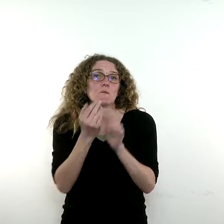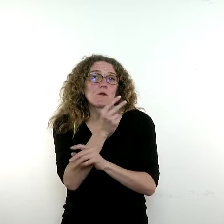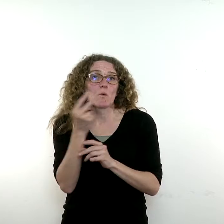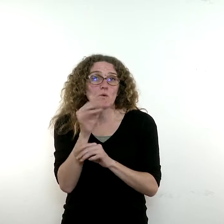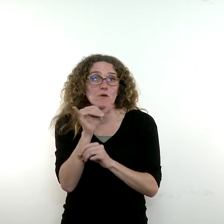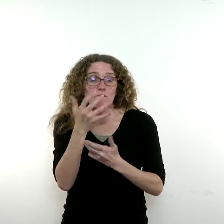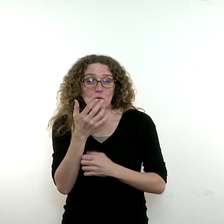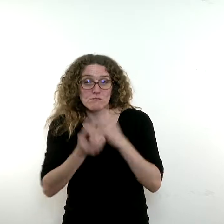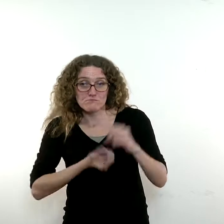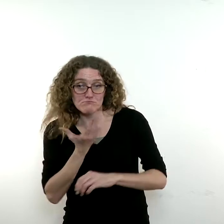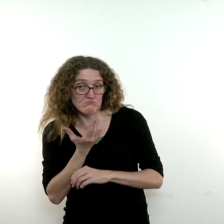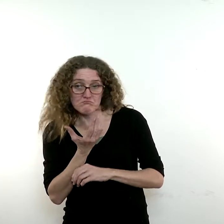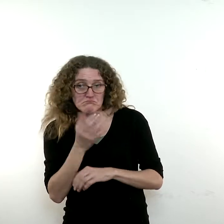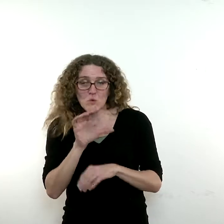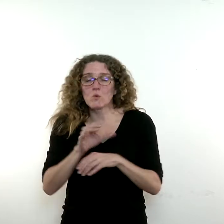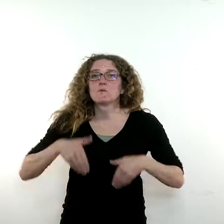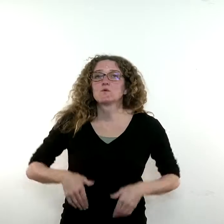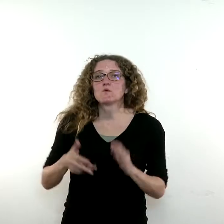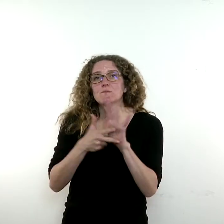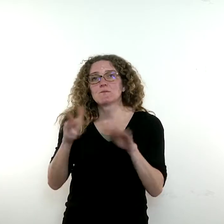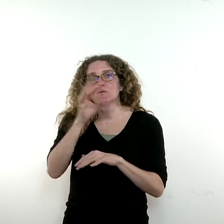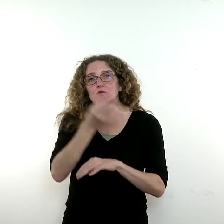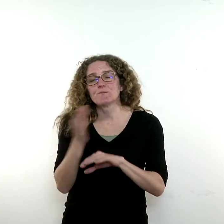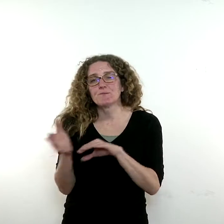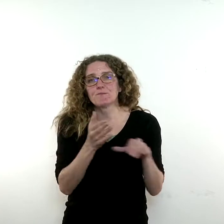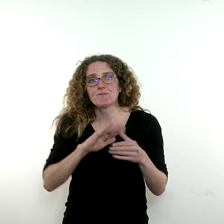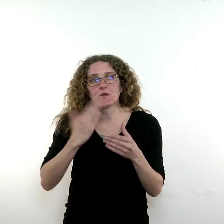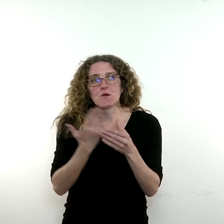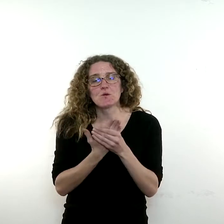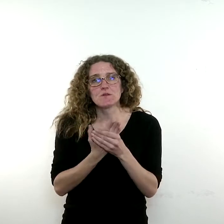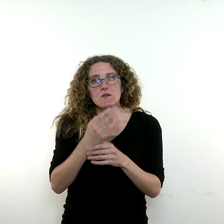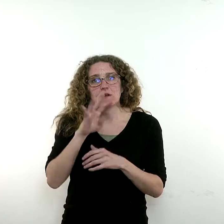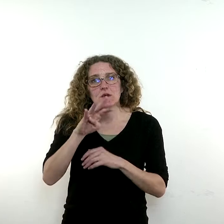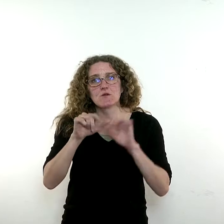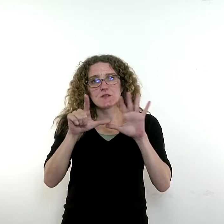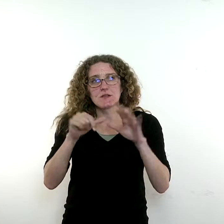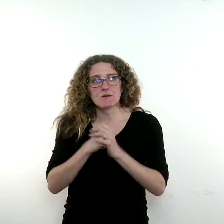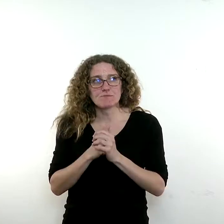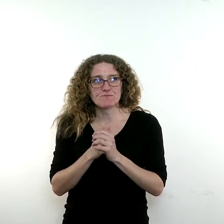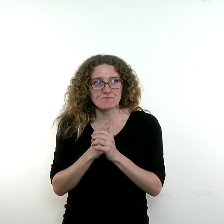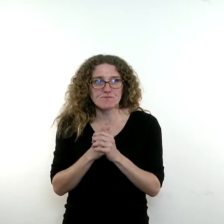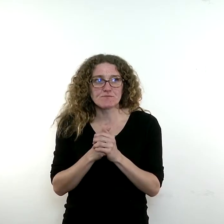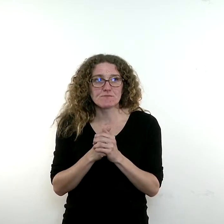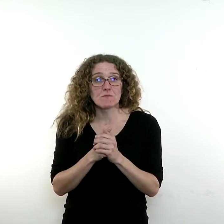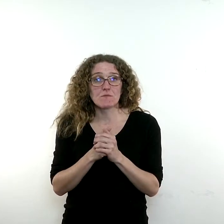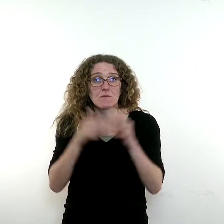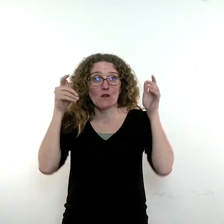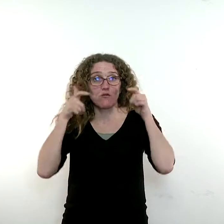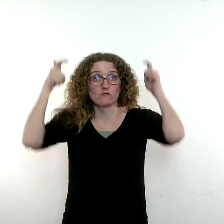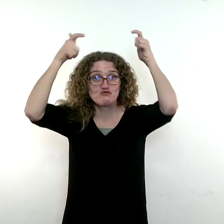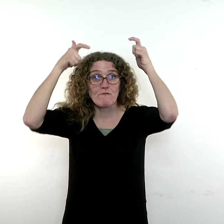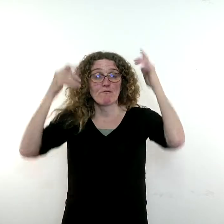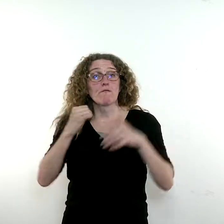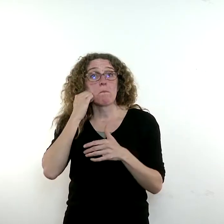Contre? Abstention. Adopté à l'unanimité. Affaire 47. Participation d'un chef